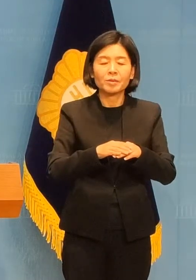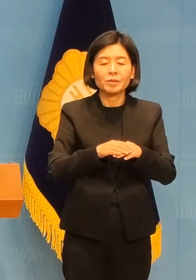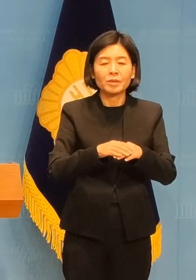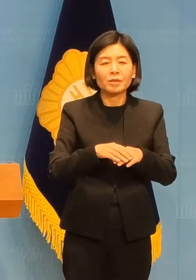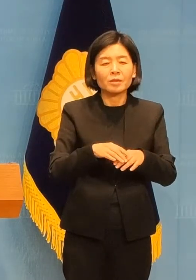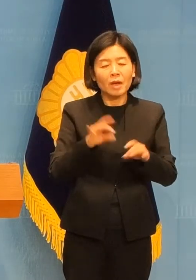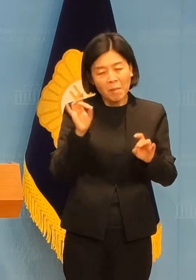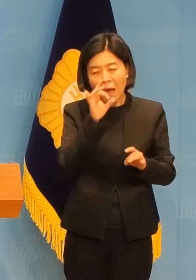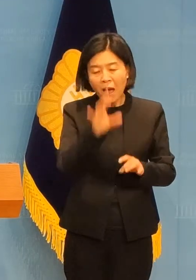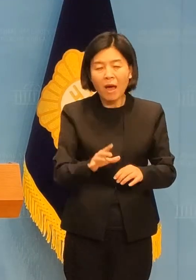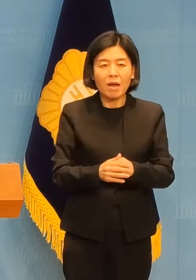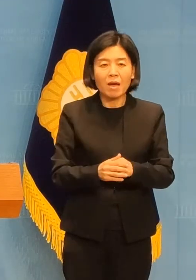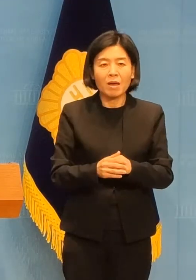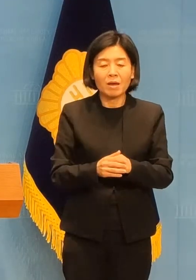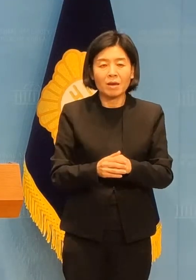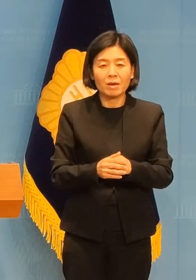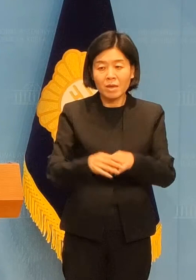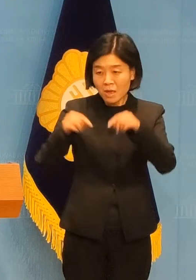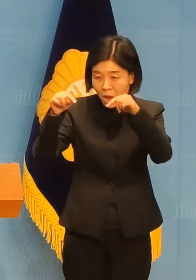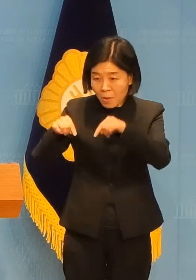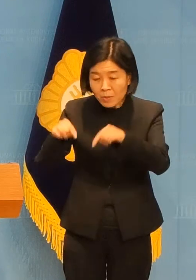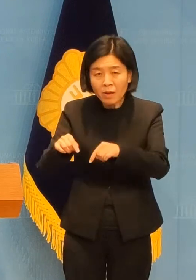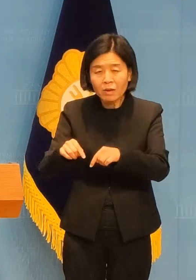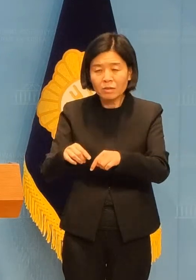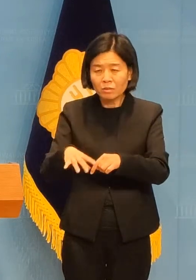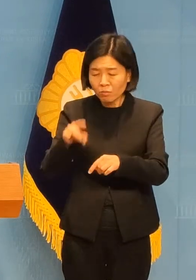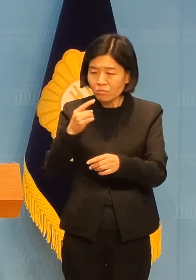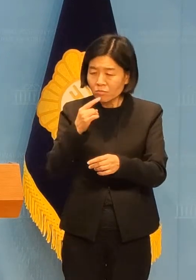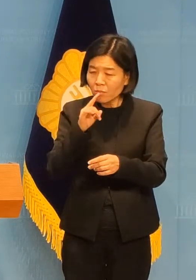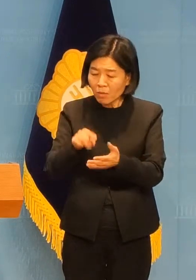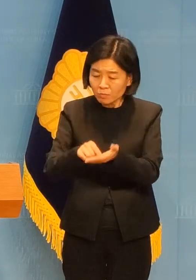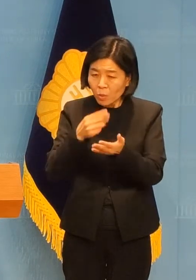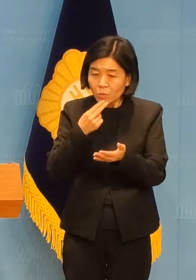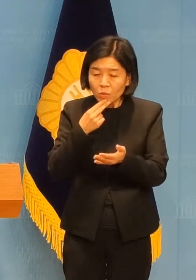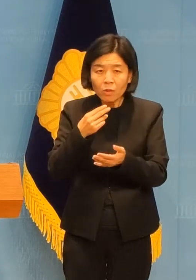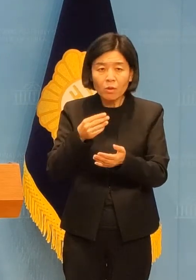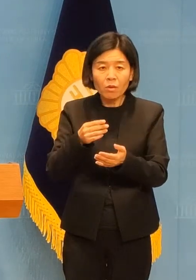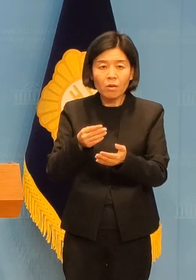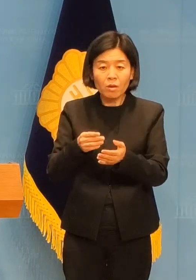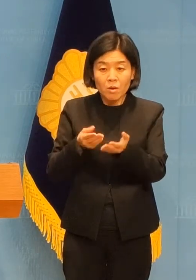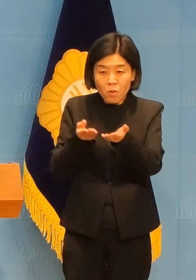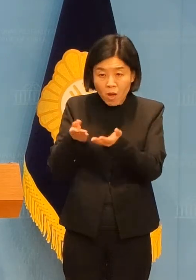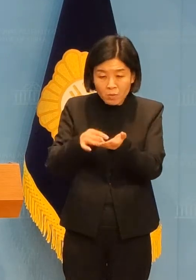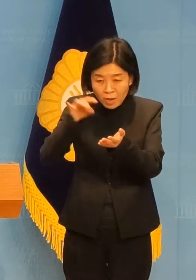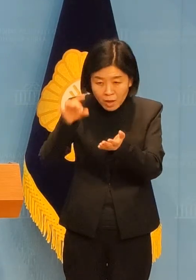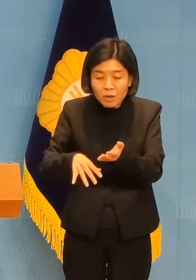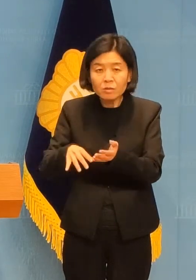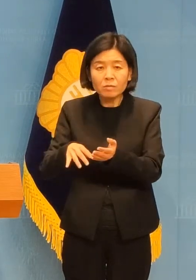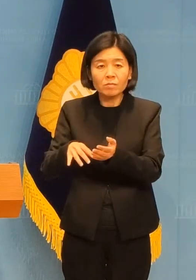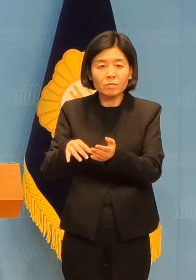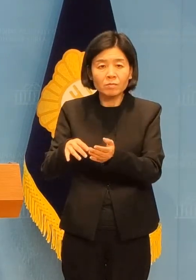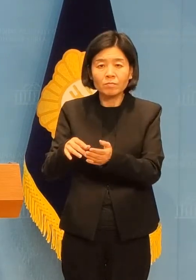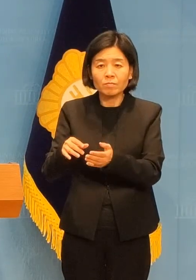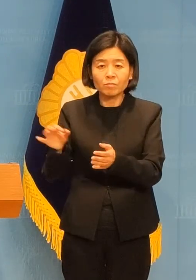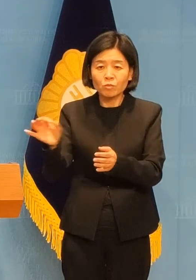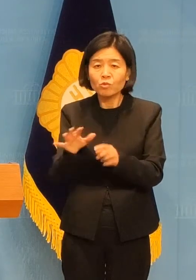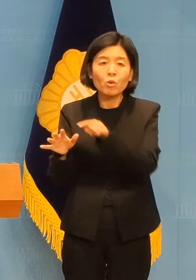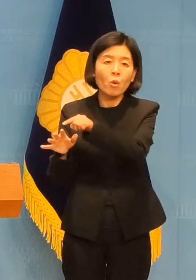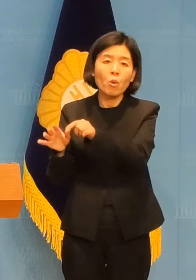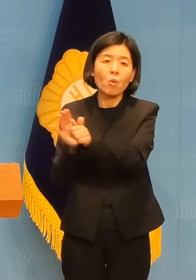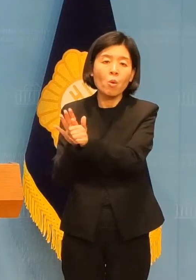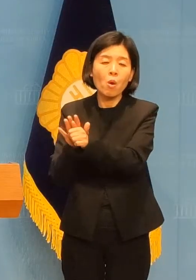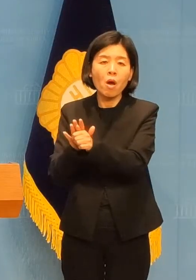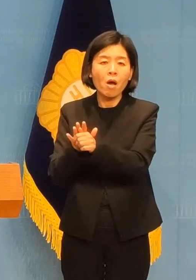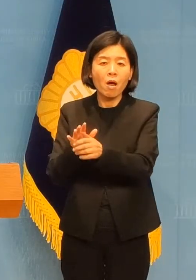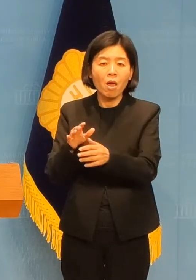협상 과정에서 논쟁조차 되지 않았던 비관세 장벽 완화가 대폭 수용되었습니다. 미국 무역대표부, 구글